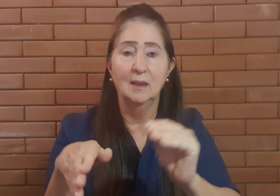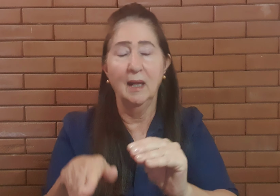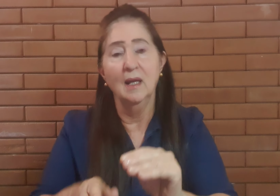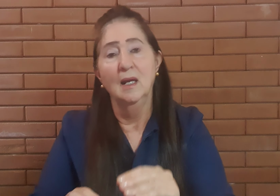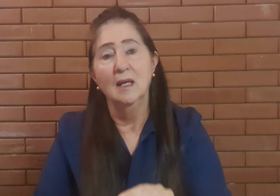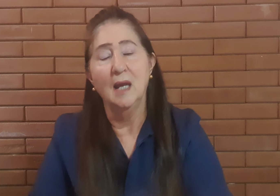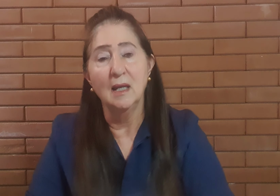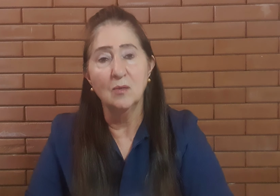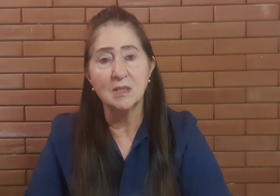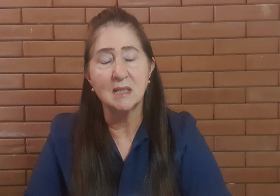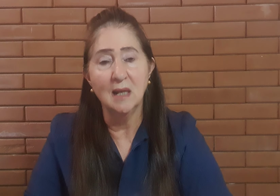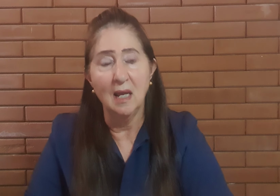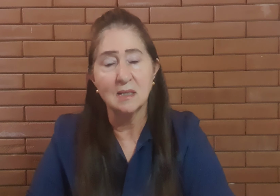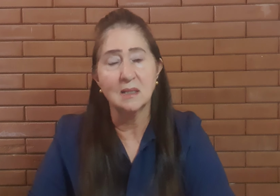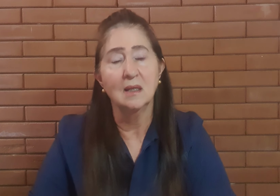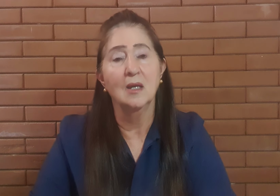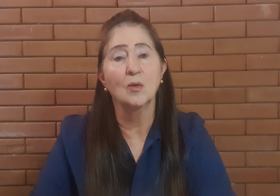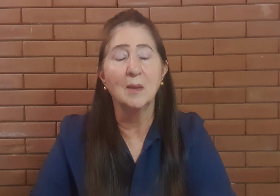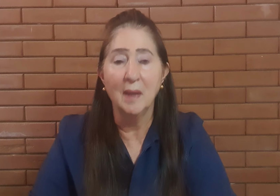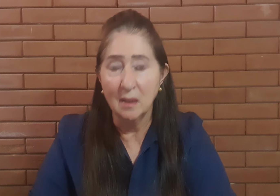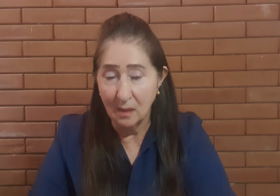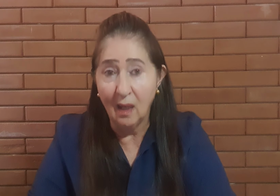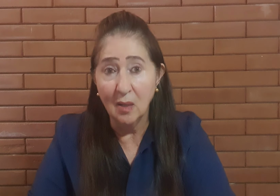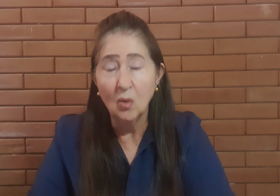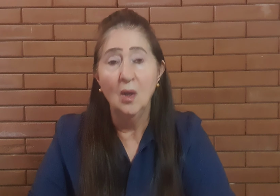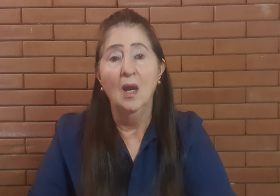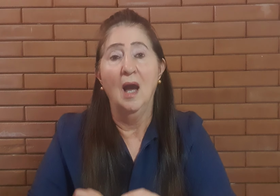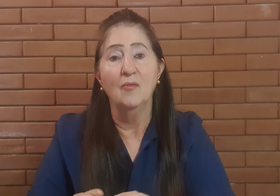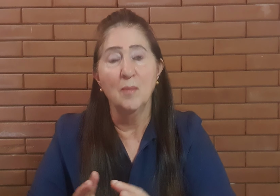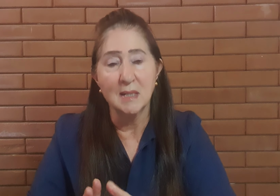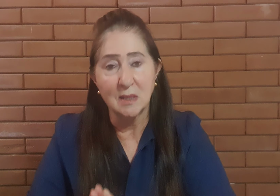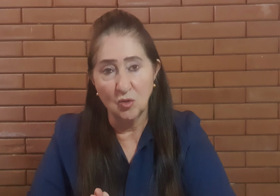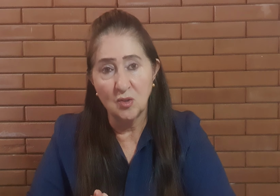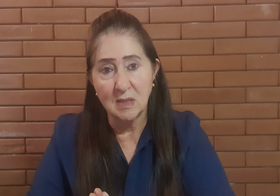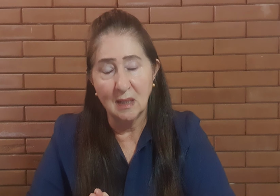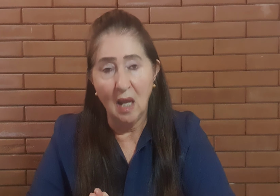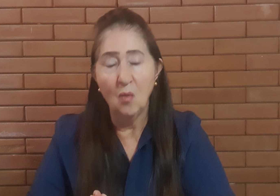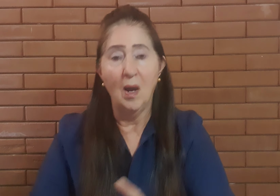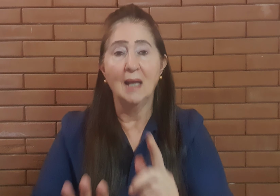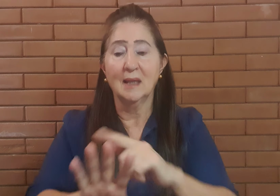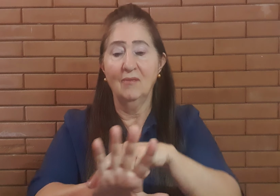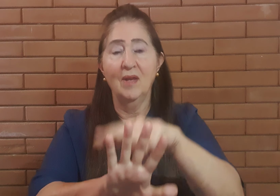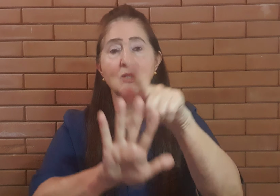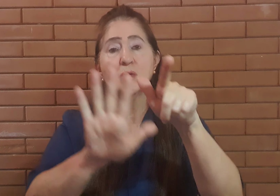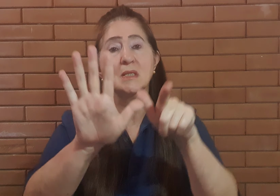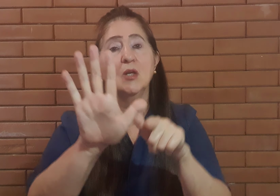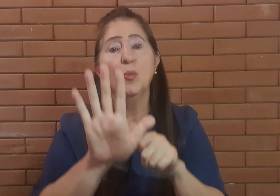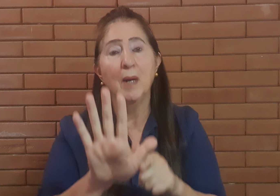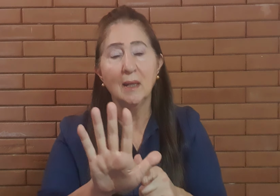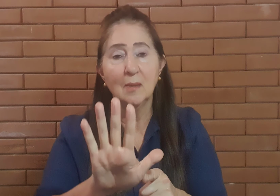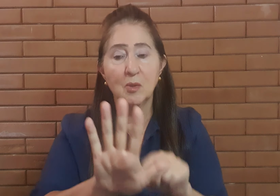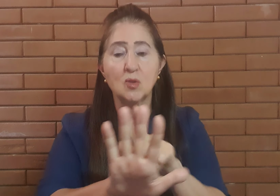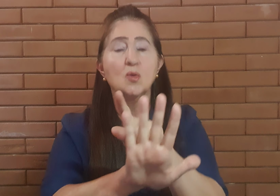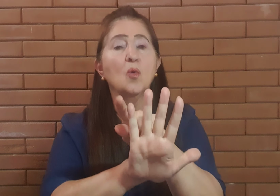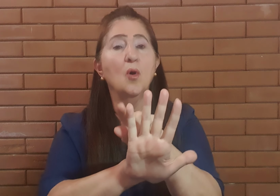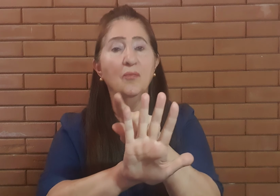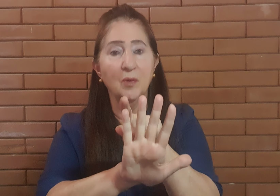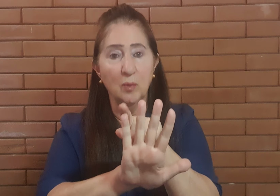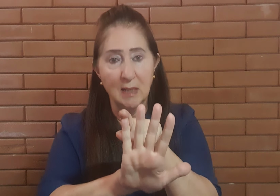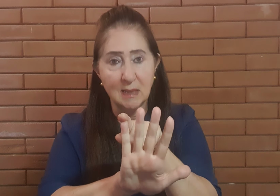né, na língua de sinais. Eu também tenho a formação de um sinal através dos 5 parâmetros: configuração